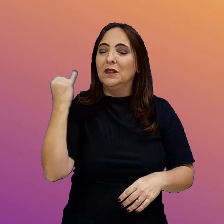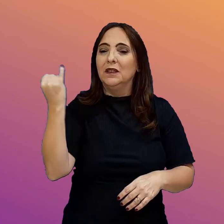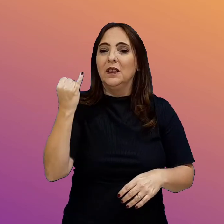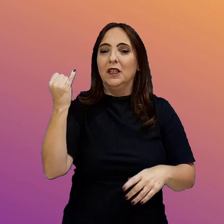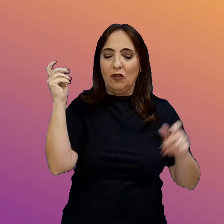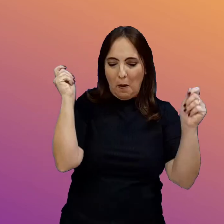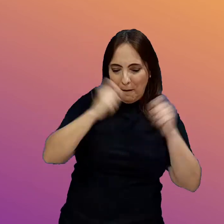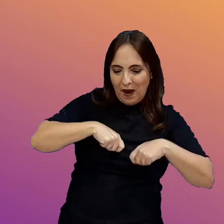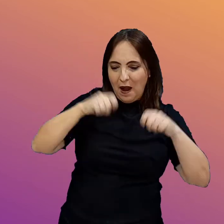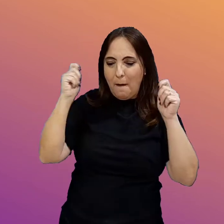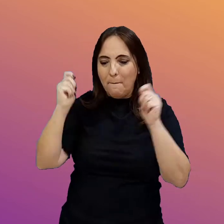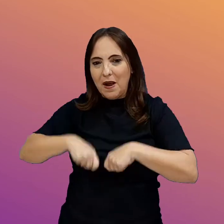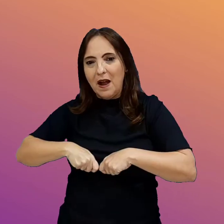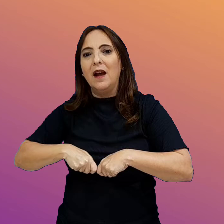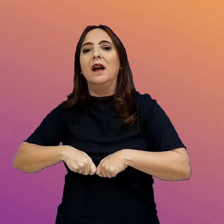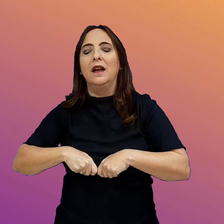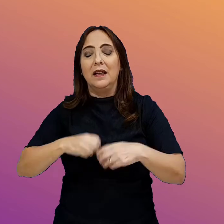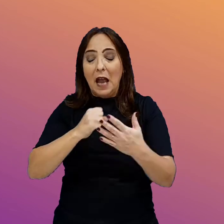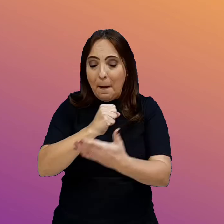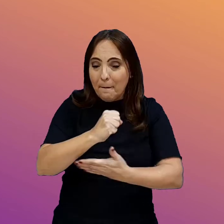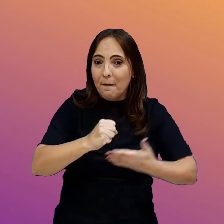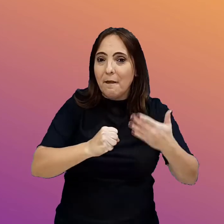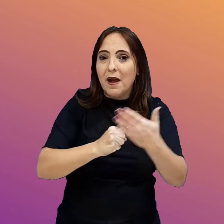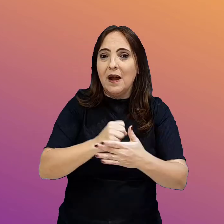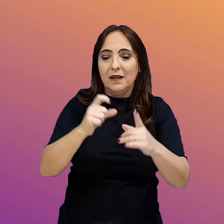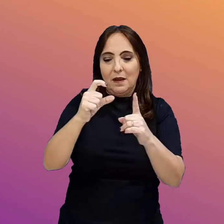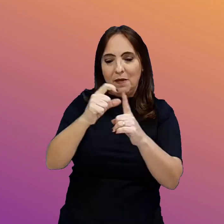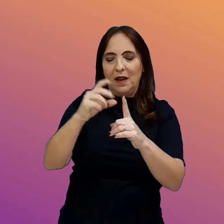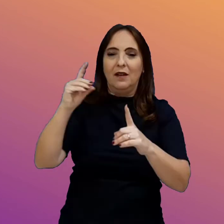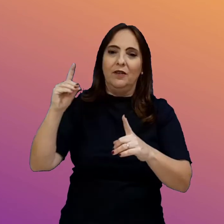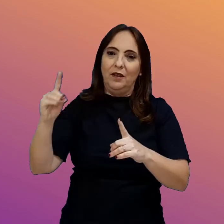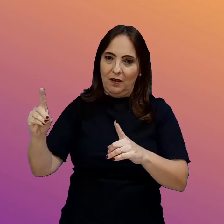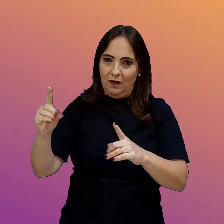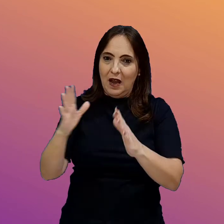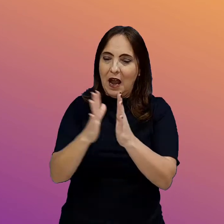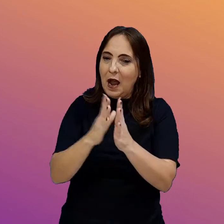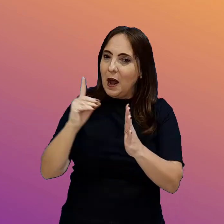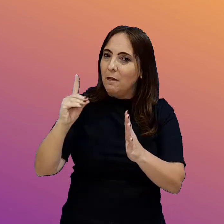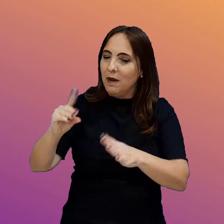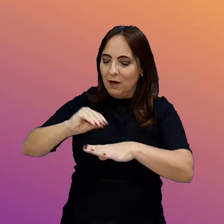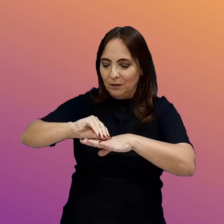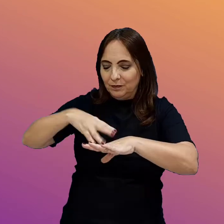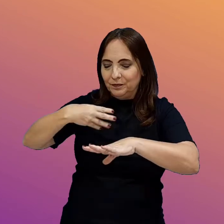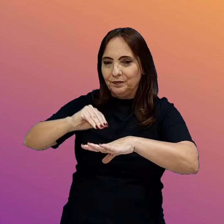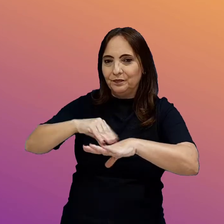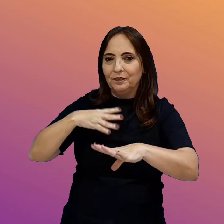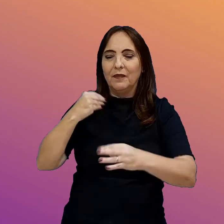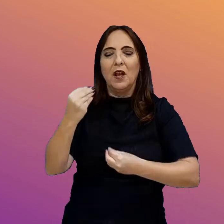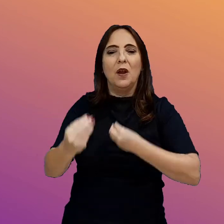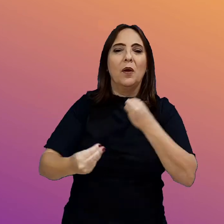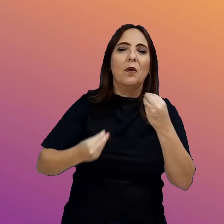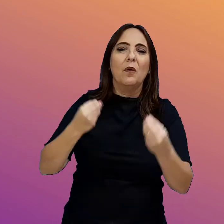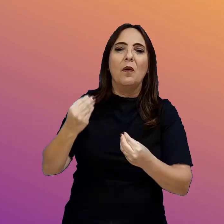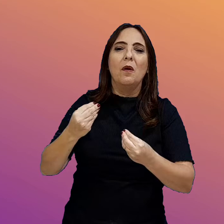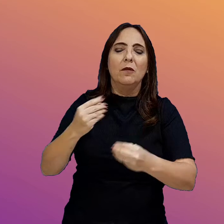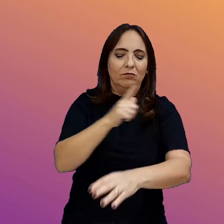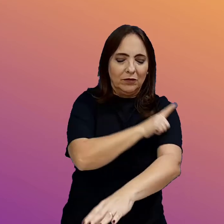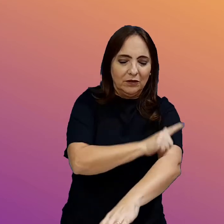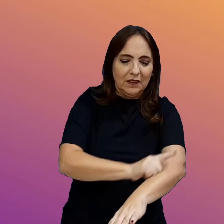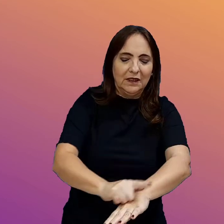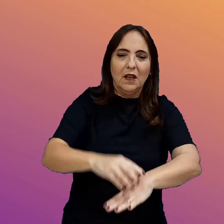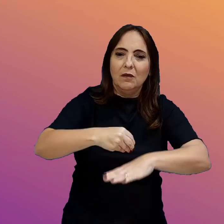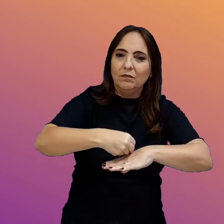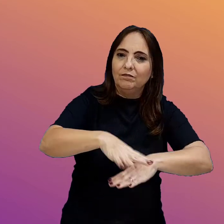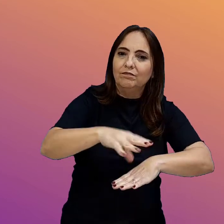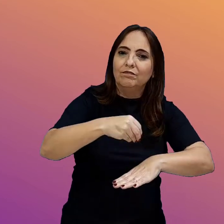capacitar envolve como base a palavra de Deus. A Bíblia instrui a gente como criar as nossas crianças, como guiar as